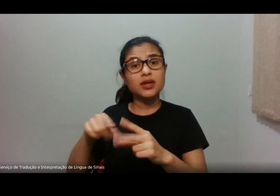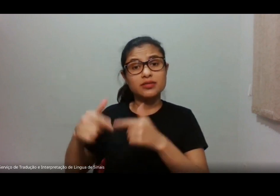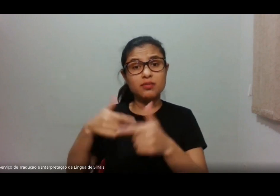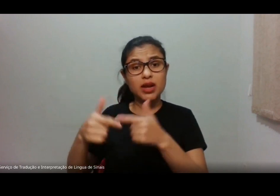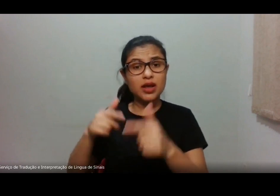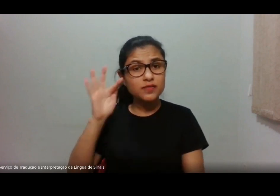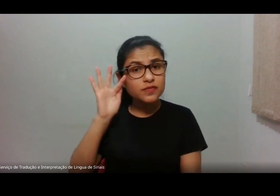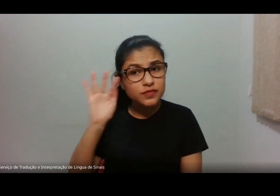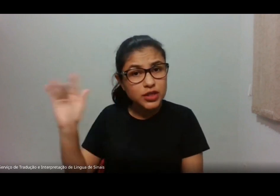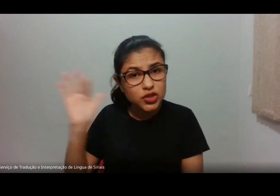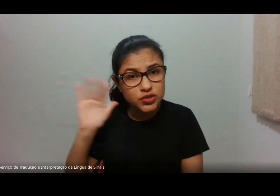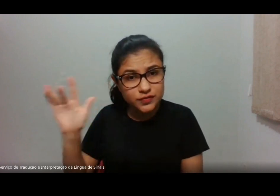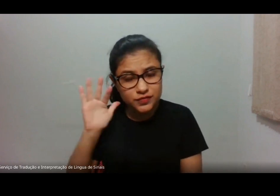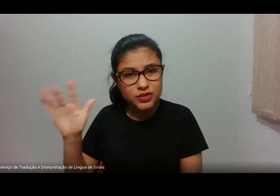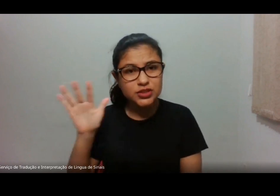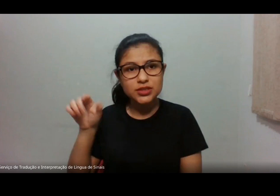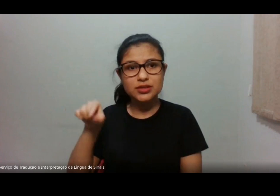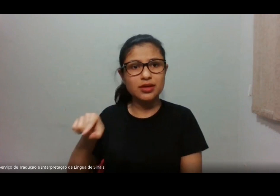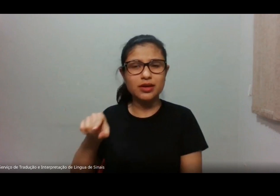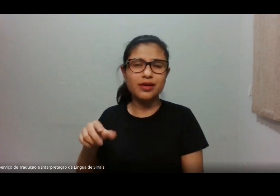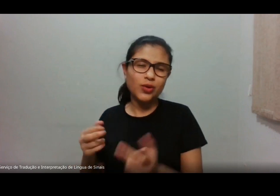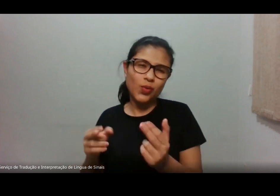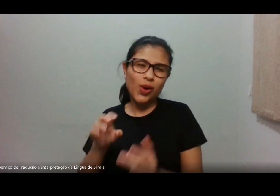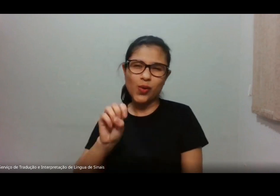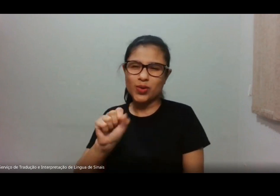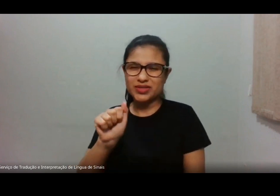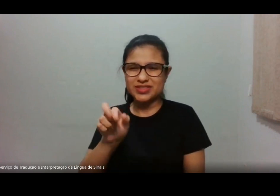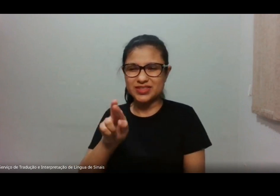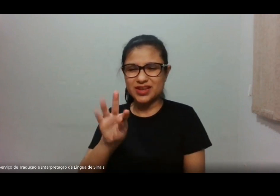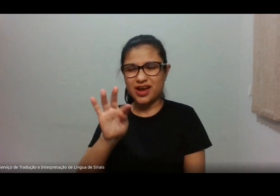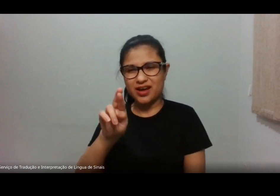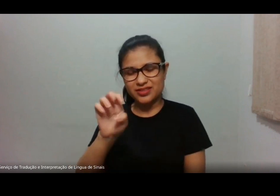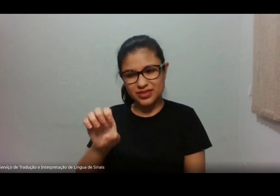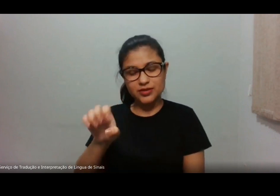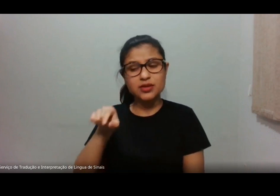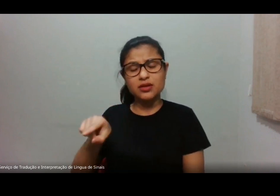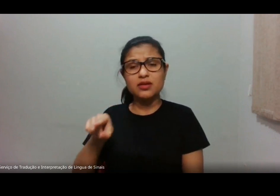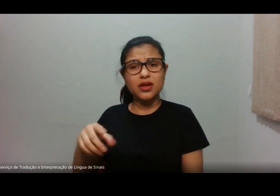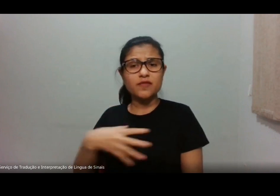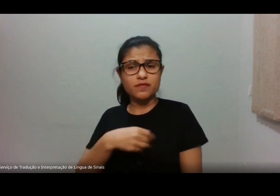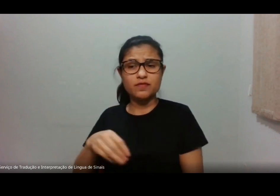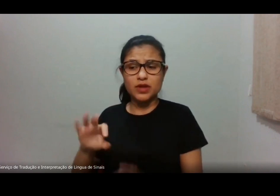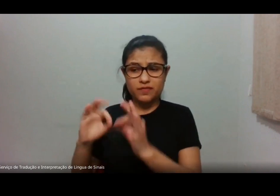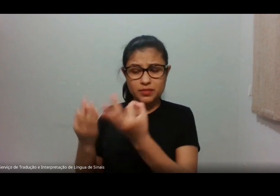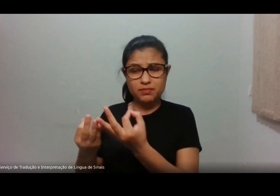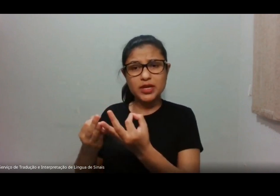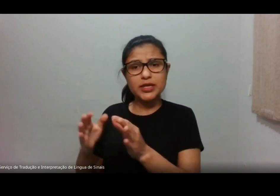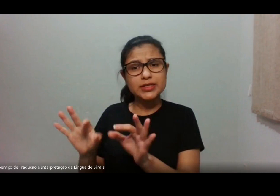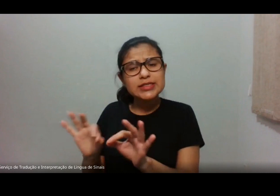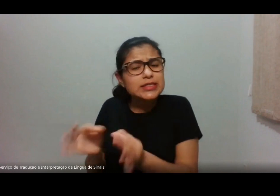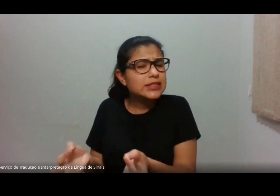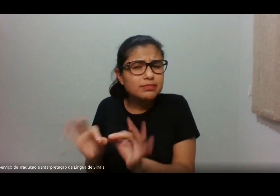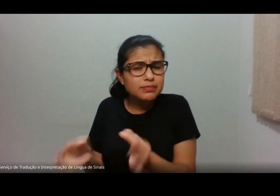trabalhar, logicamente, com a filosofia, né, ser um novo Sartre. Ele era filho de uma família modesta do interior